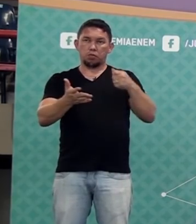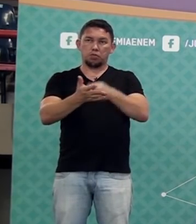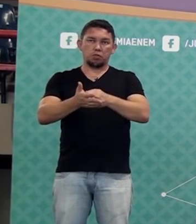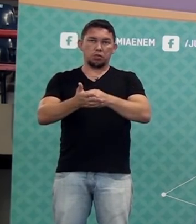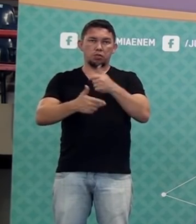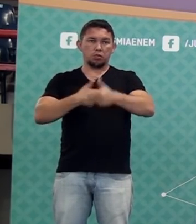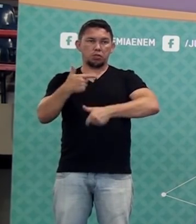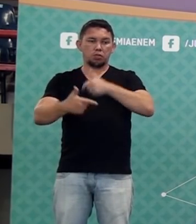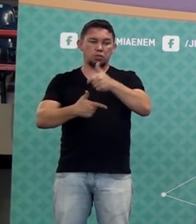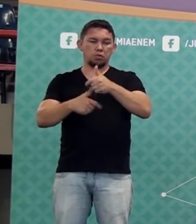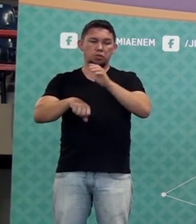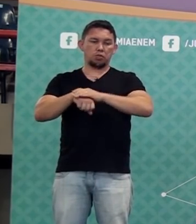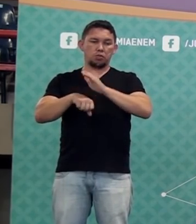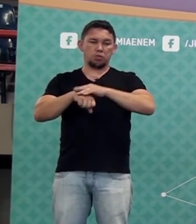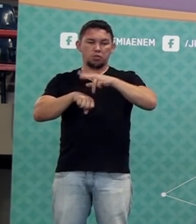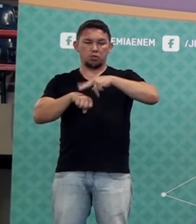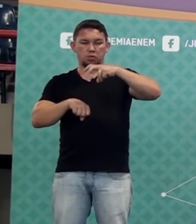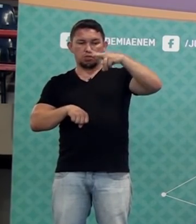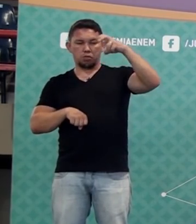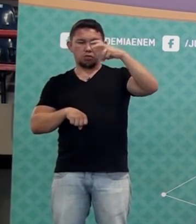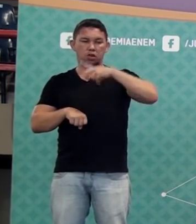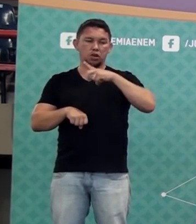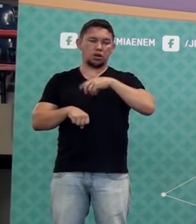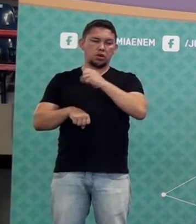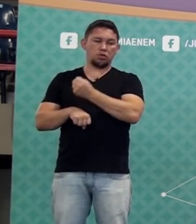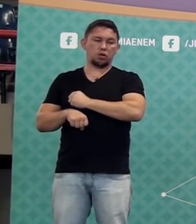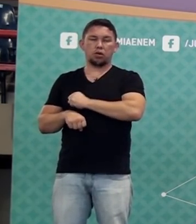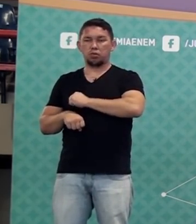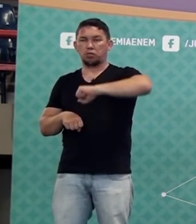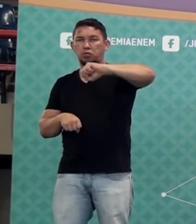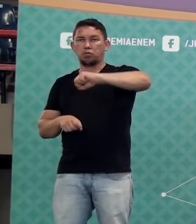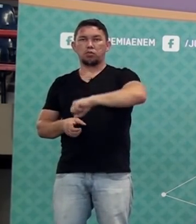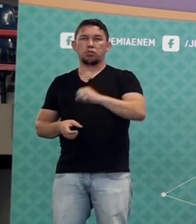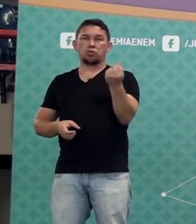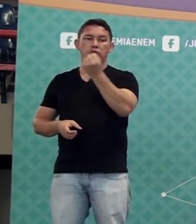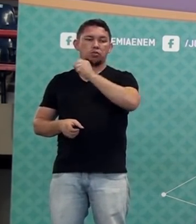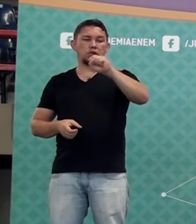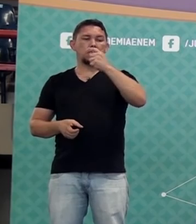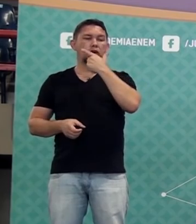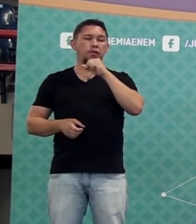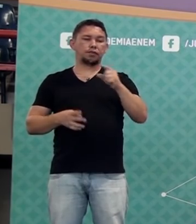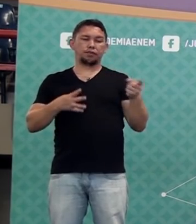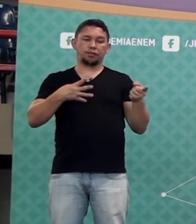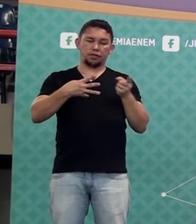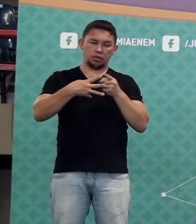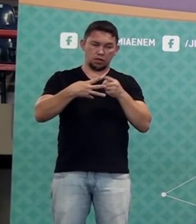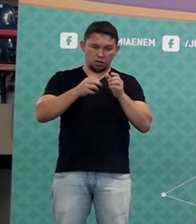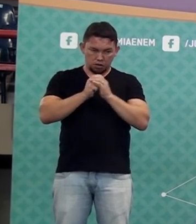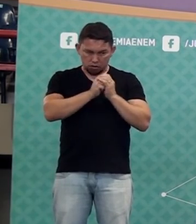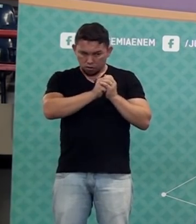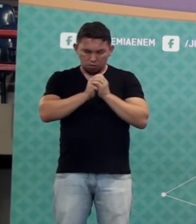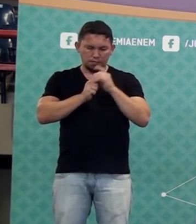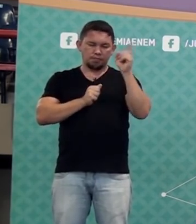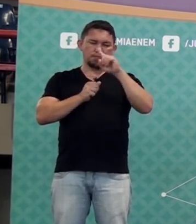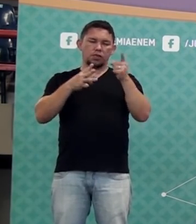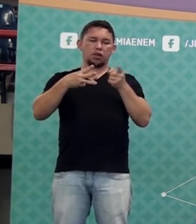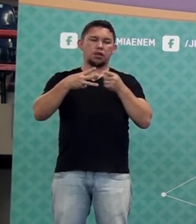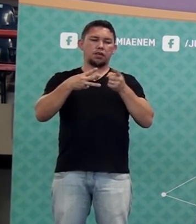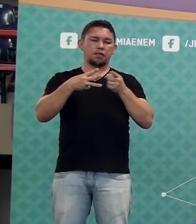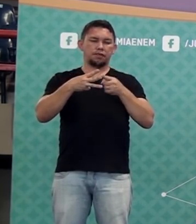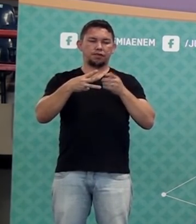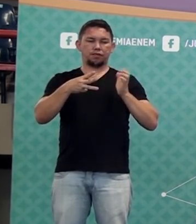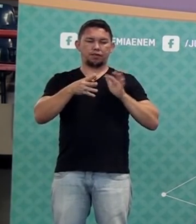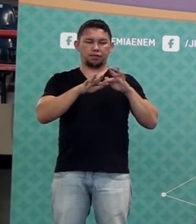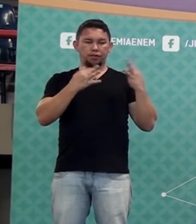préstimos, pois a sua vocação era meramente combater. Quem é que tinha a vocação de combater? Os clérigos? Não, era a nobreza, né?